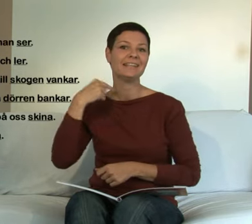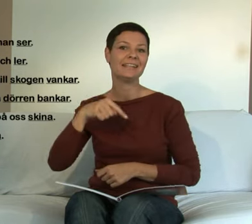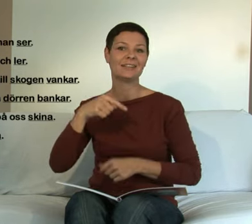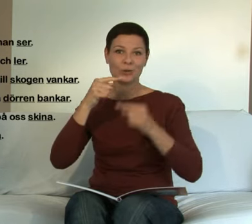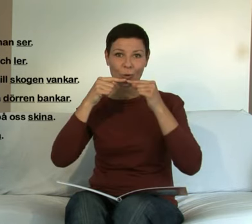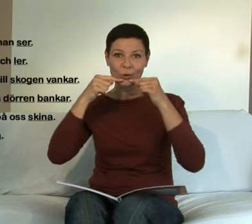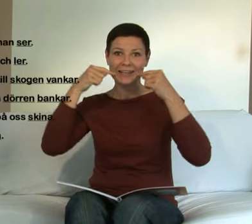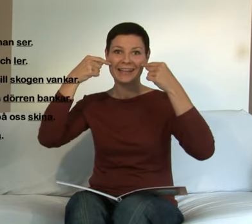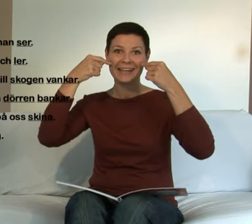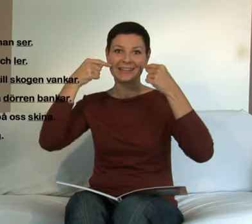vit och ler.